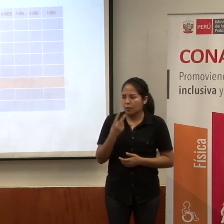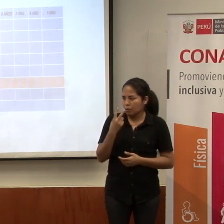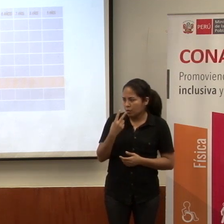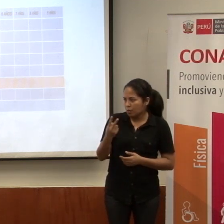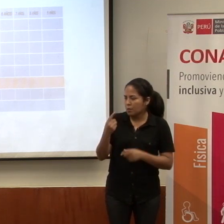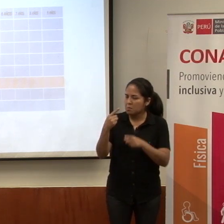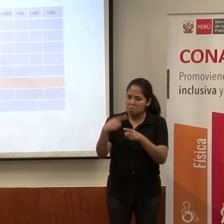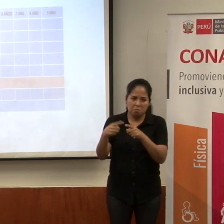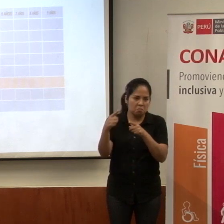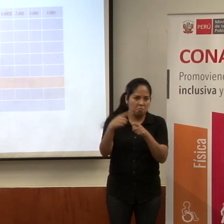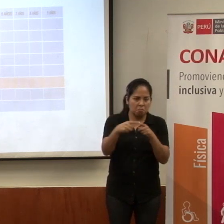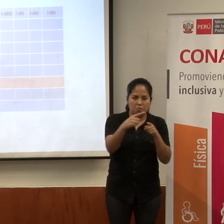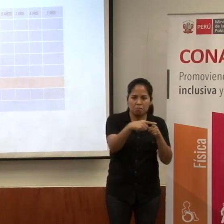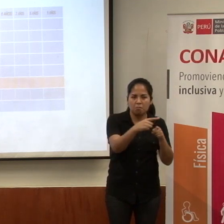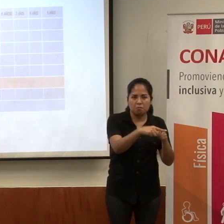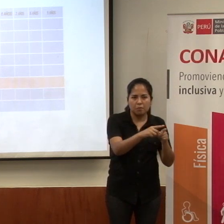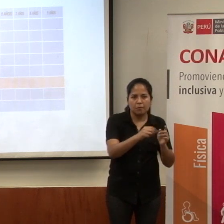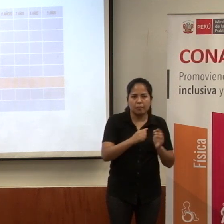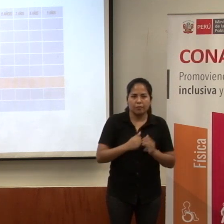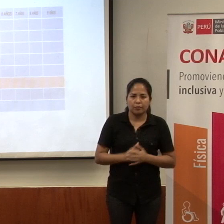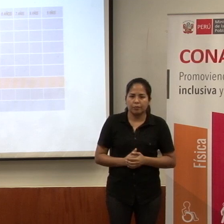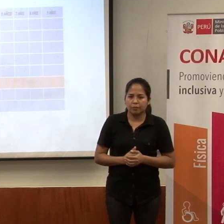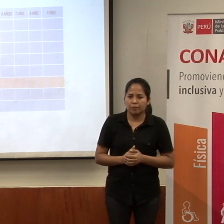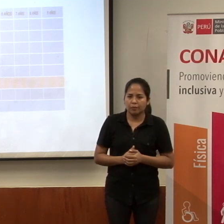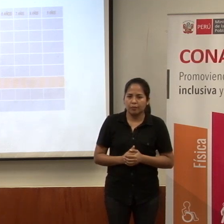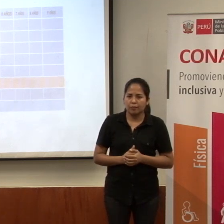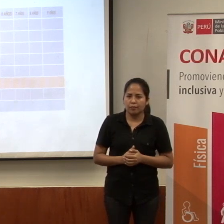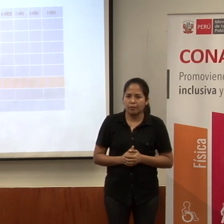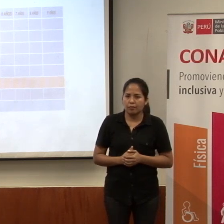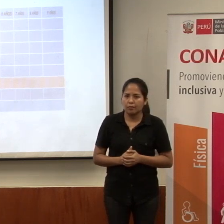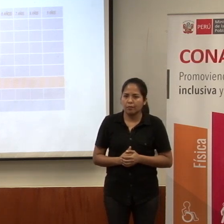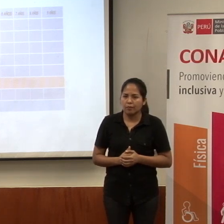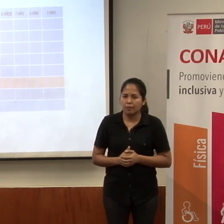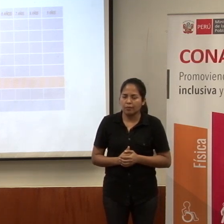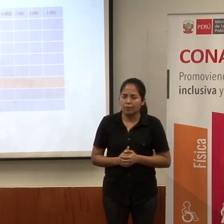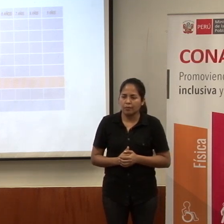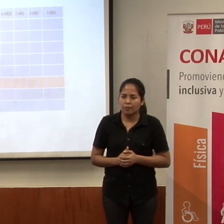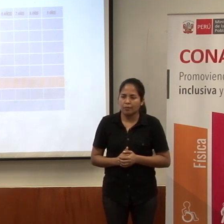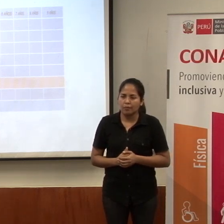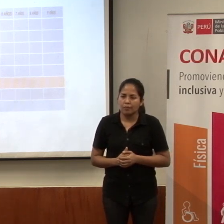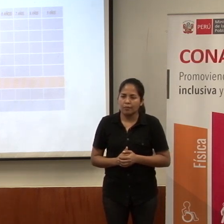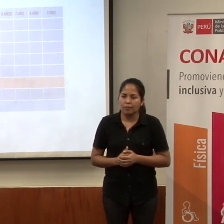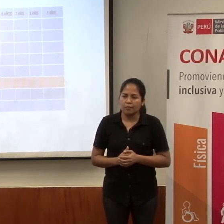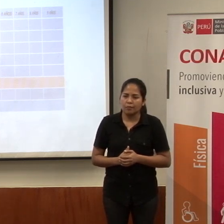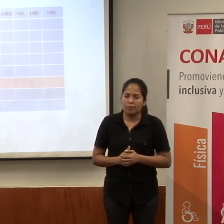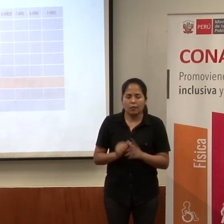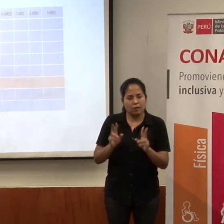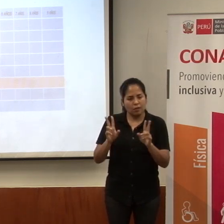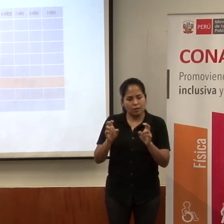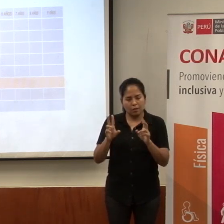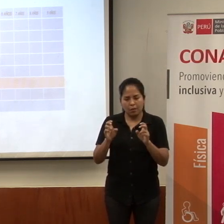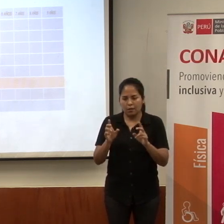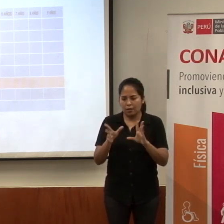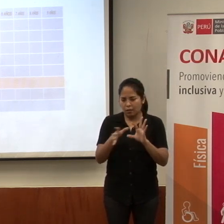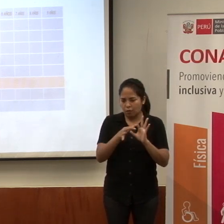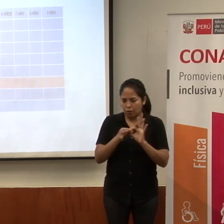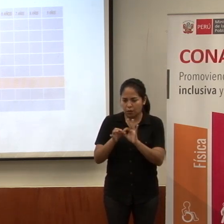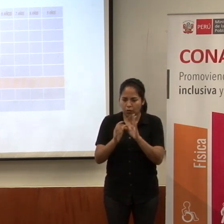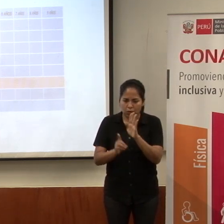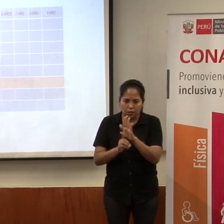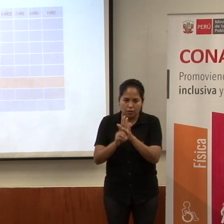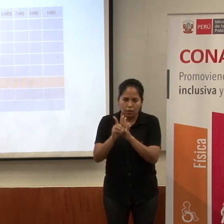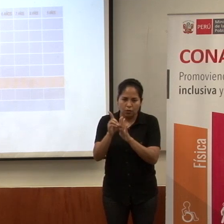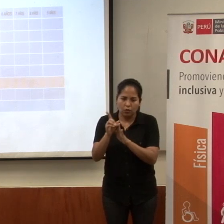encontrar, y eso está asociado al tema de formación sináptica y desarrollo de capacidades sinápticas